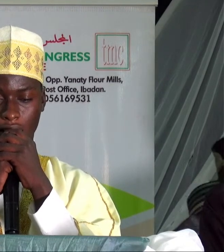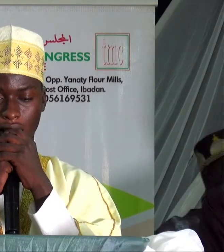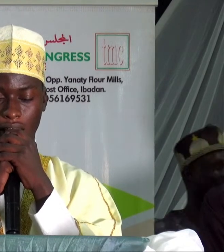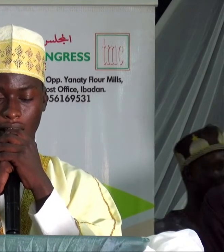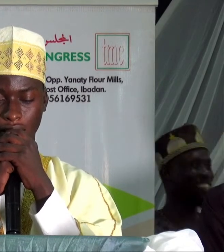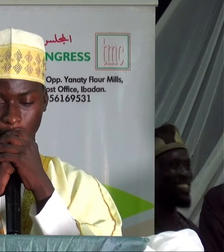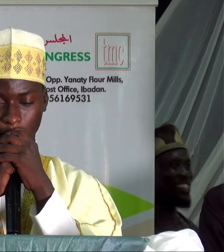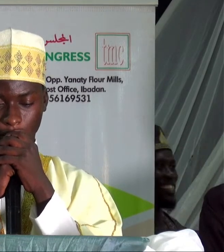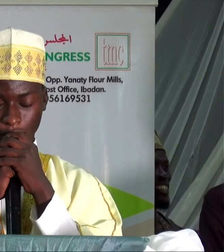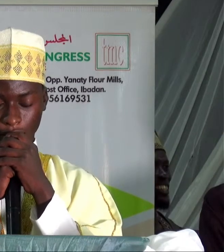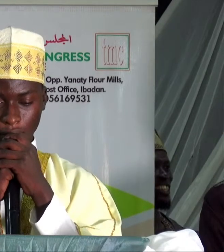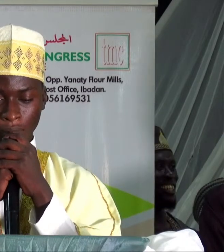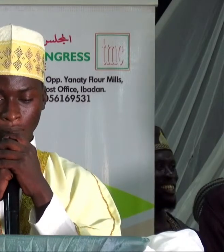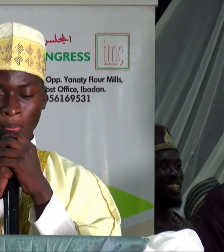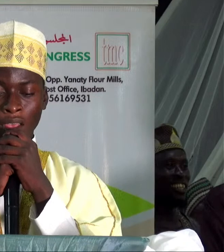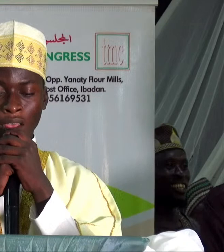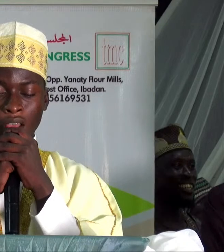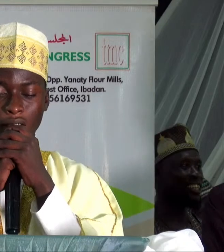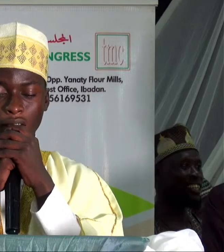مكان